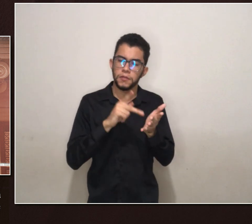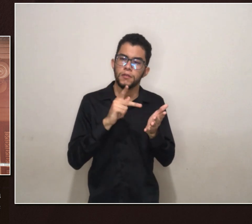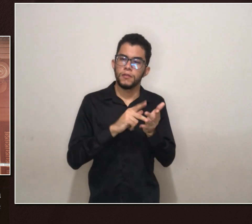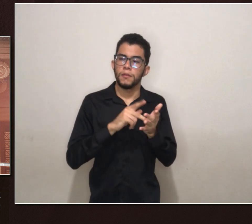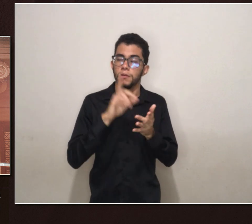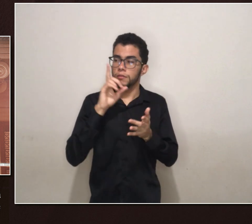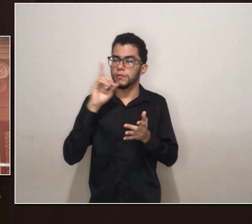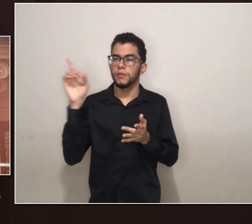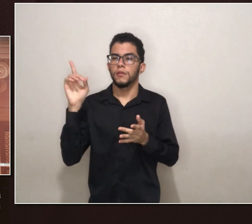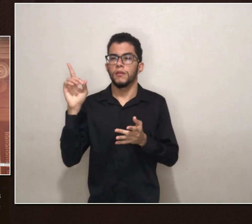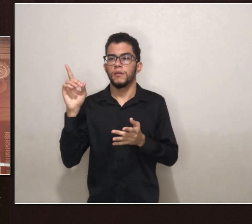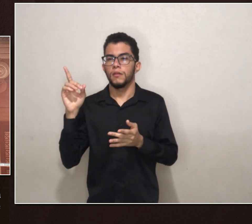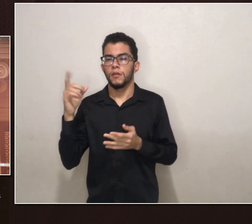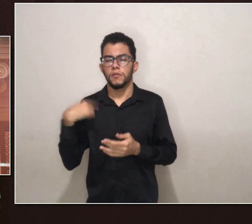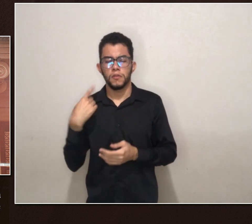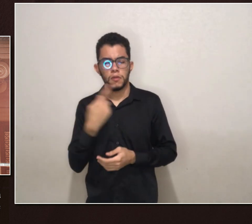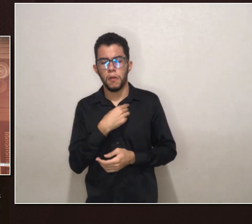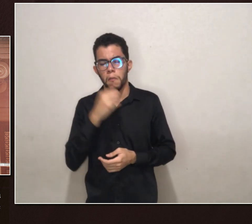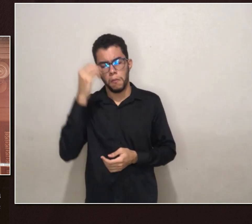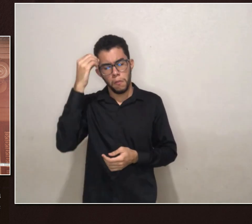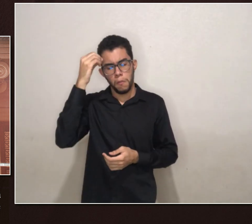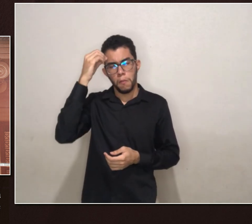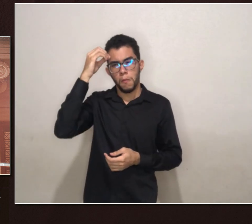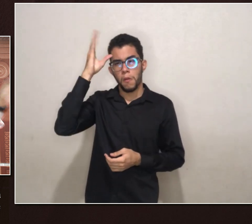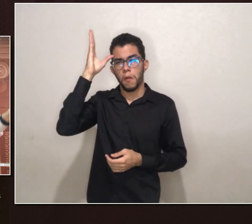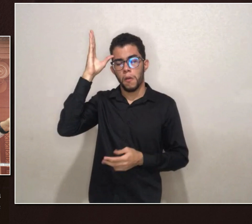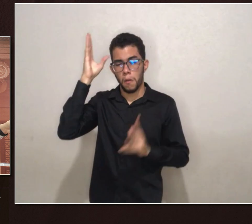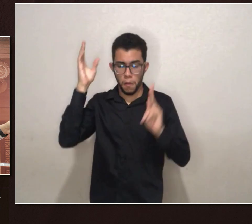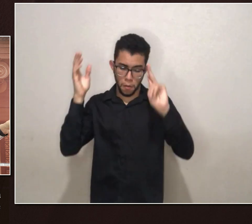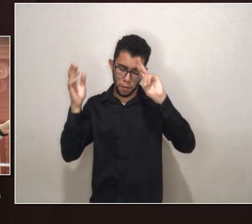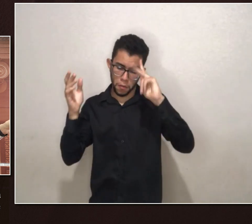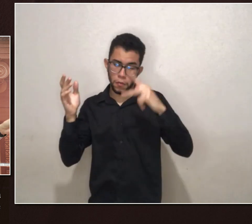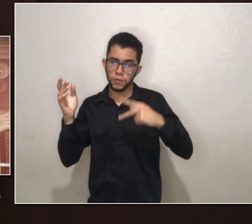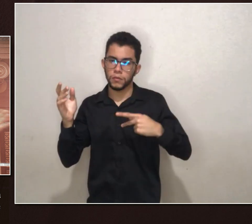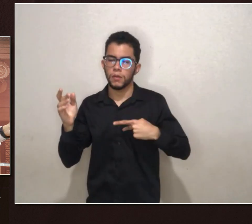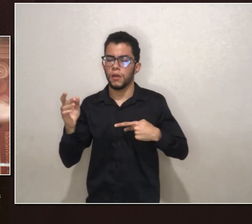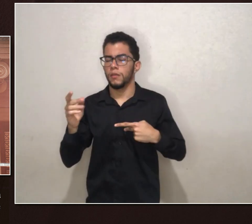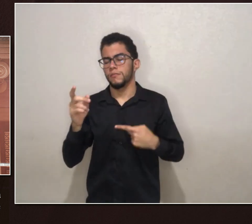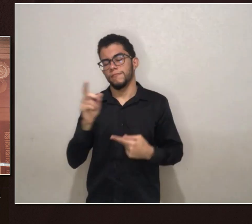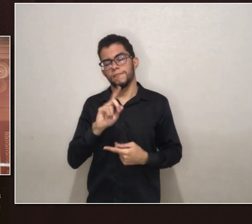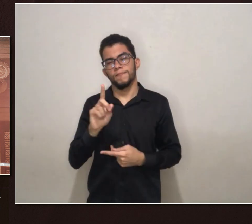com sabedoria humana. Eu estava agindo pela sabedoria humana,